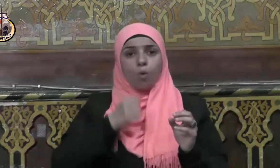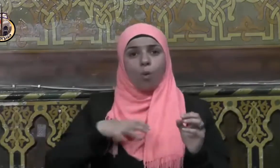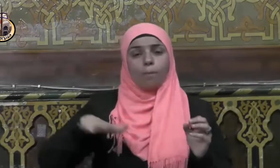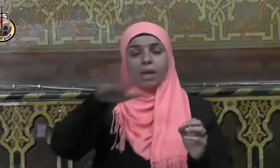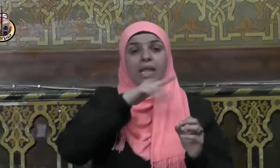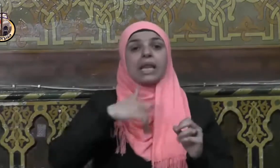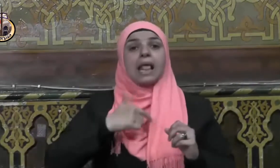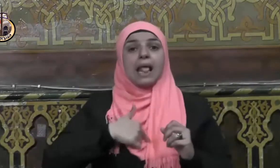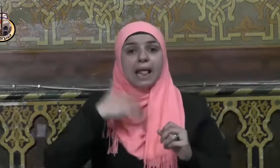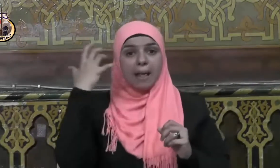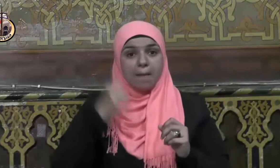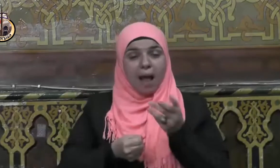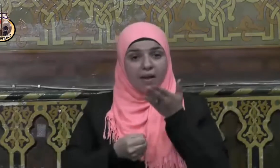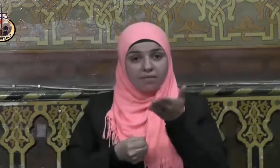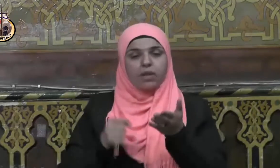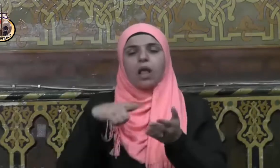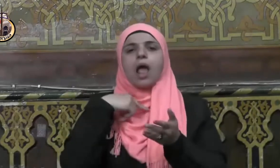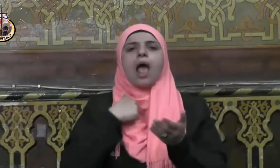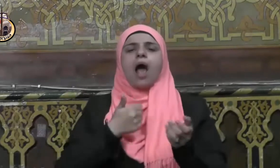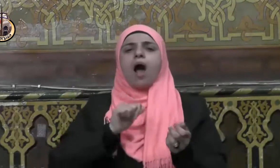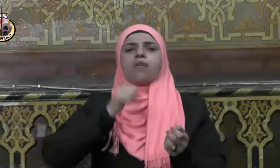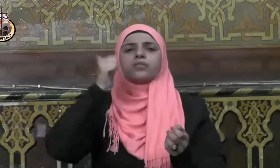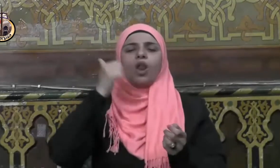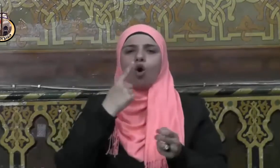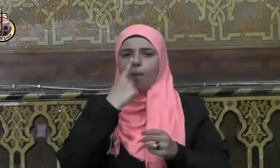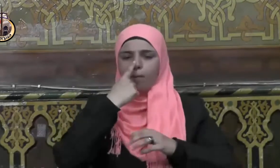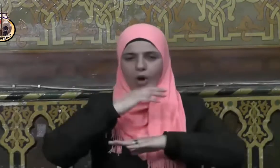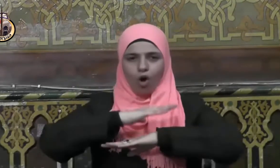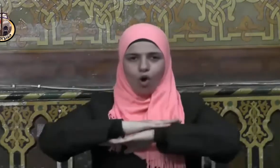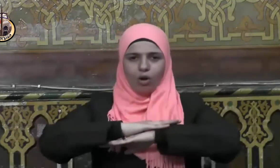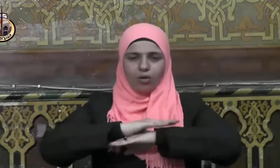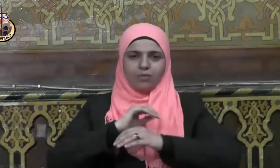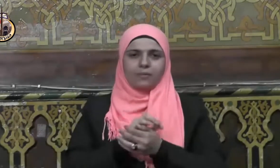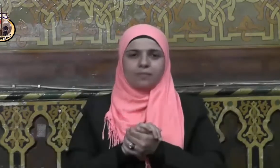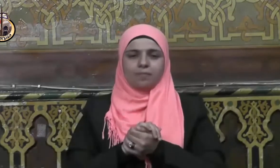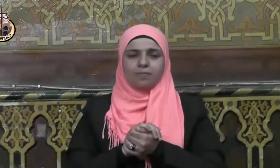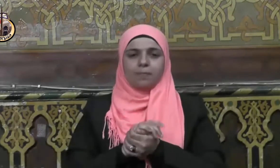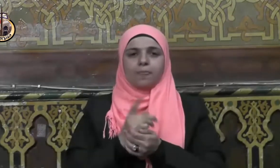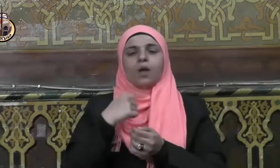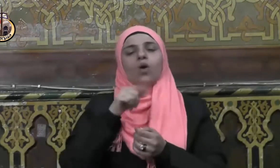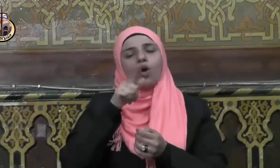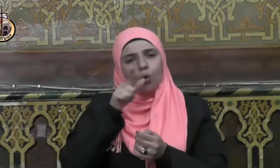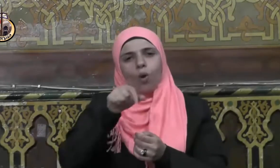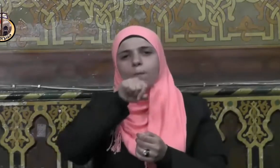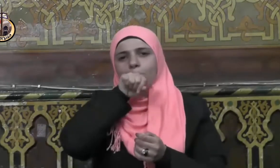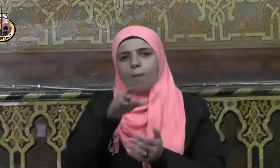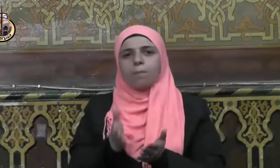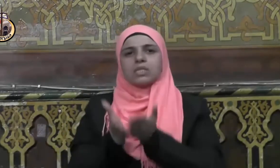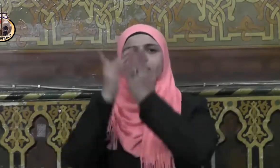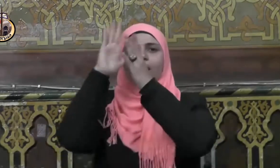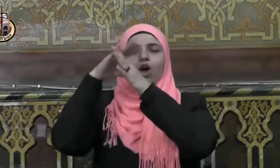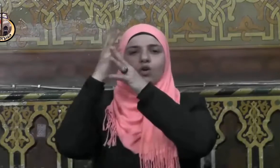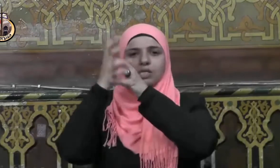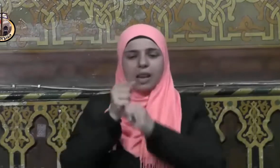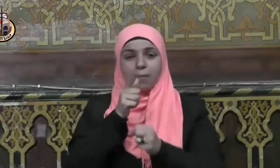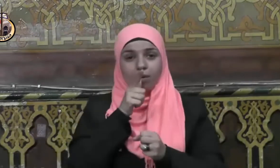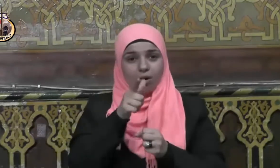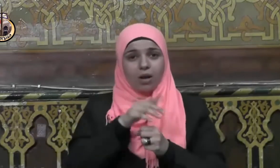إيمانا، أحسنهم خلقا. ويقول صلى الله عليه وسلم: اتق